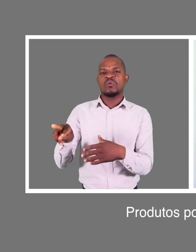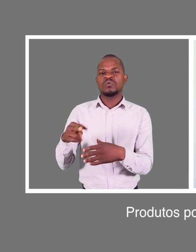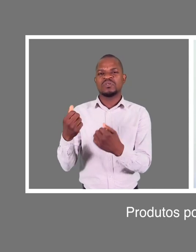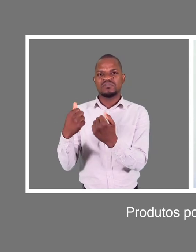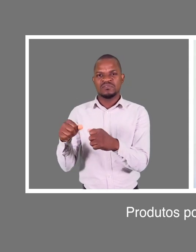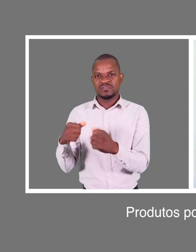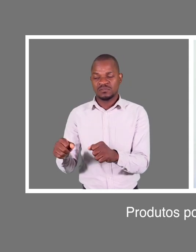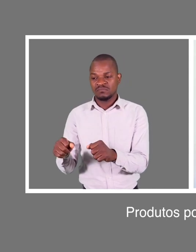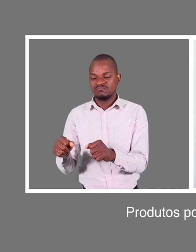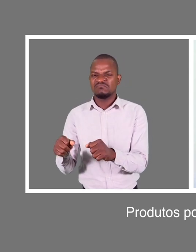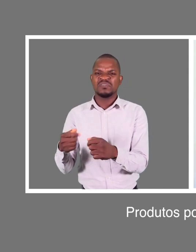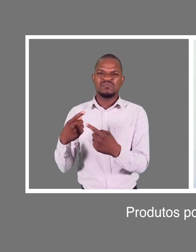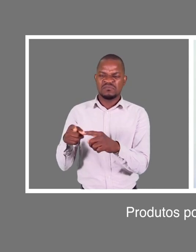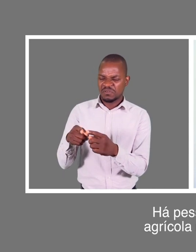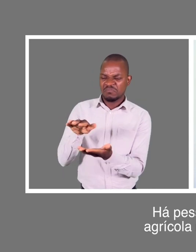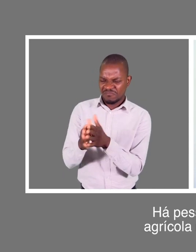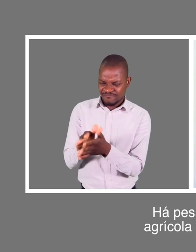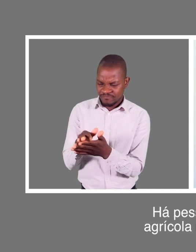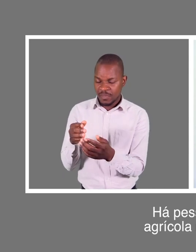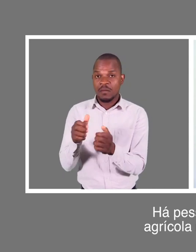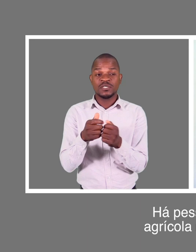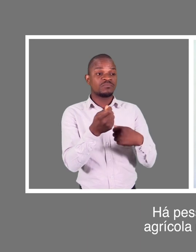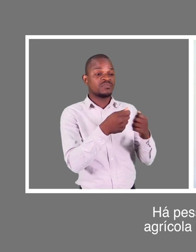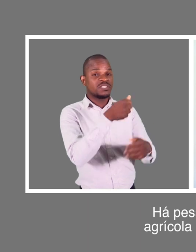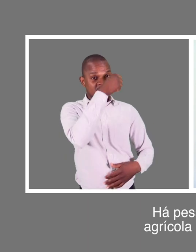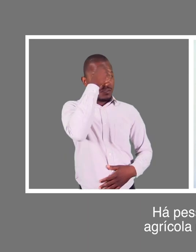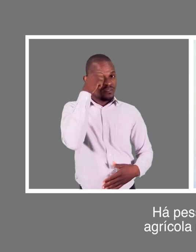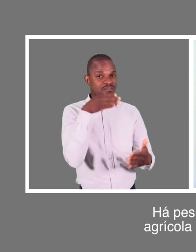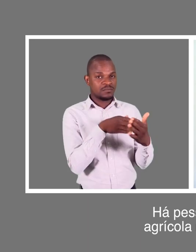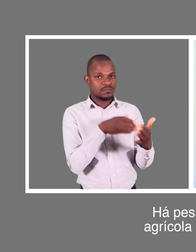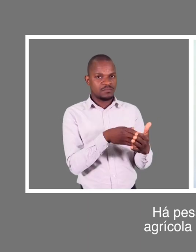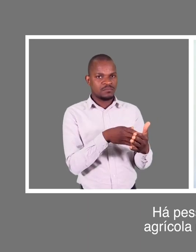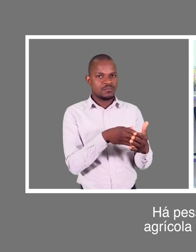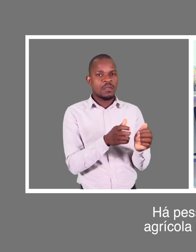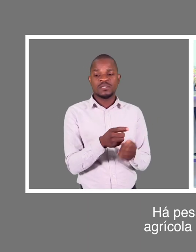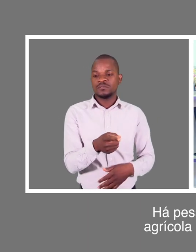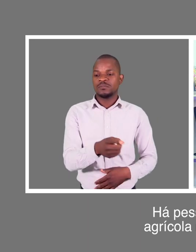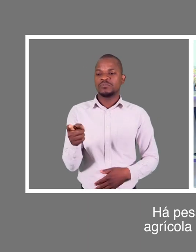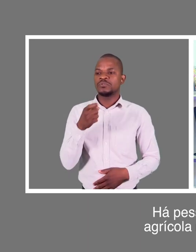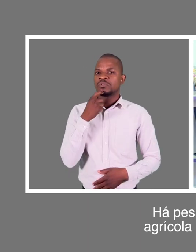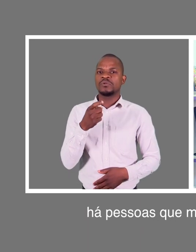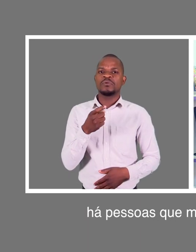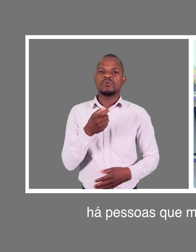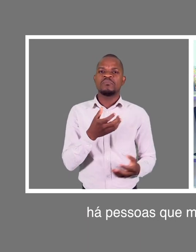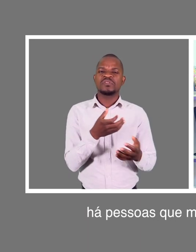Produtos podem ser de várias naturezas. Há pessoas que têm produção agrícola, por exemplo, e não têm mercado.